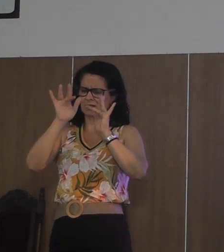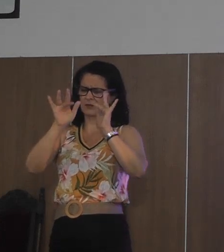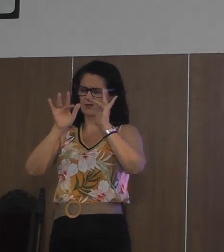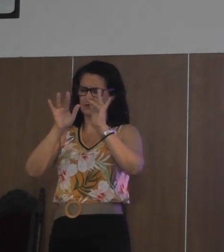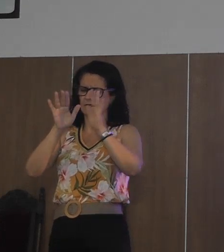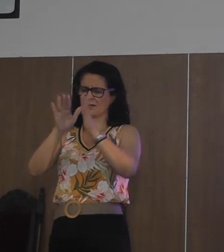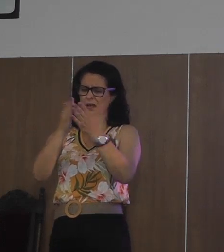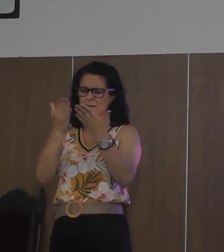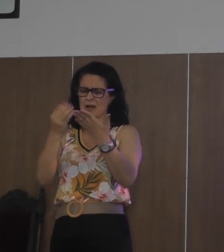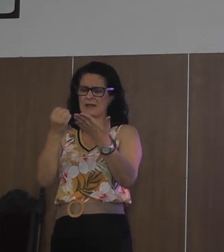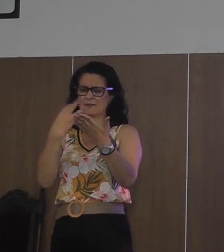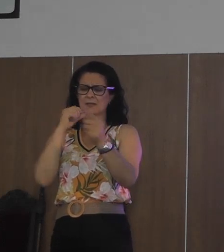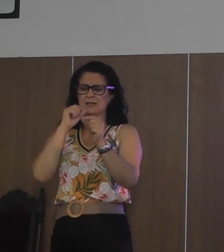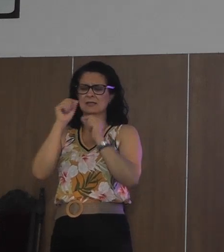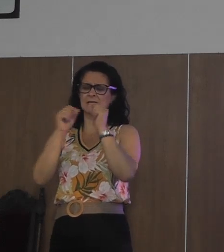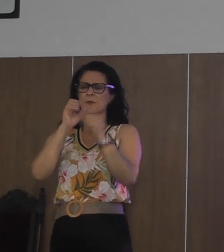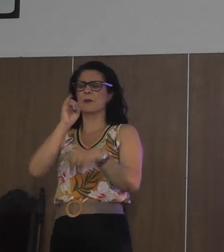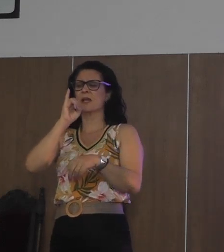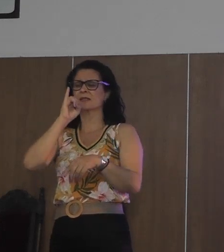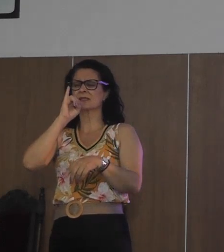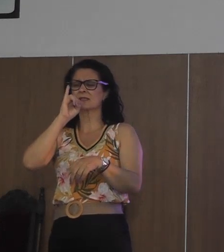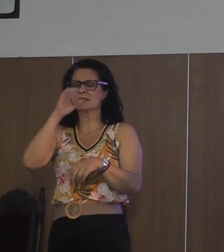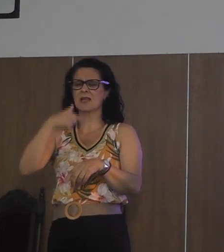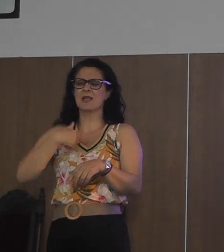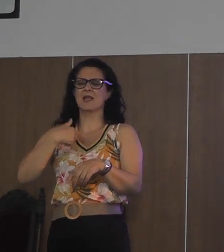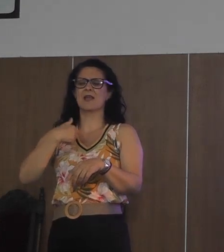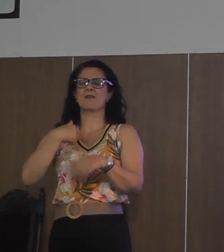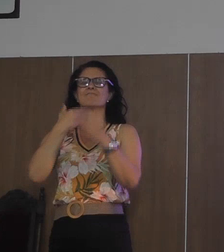na terra também seria ligado aí no céu, Pai.